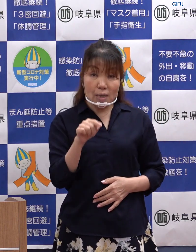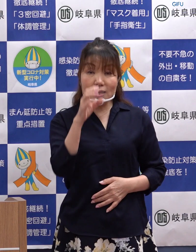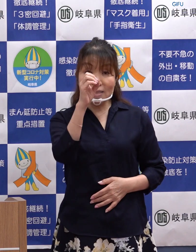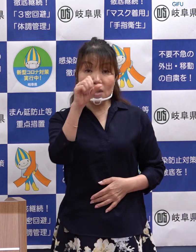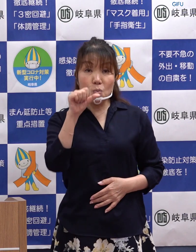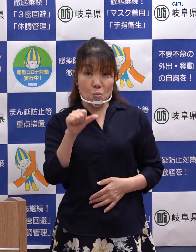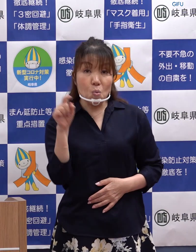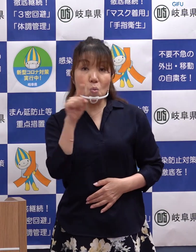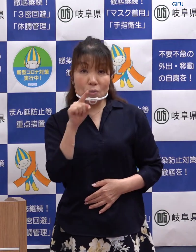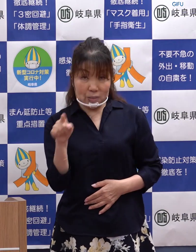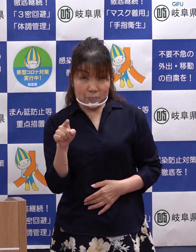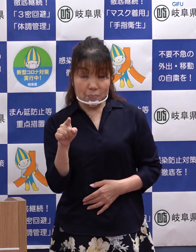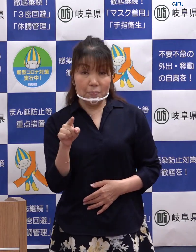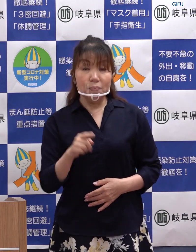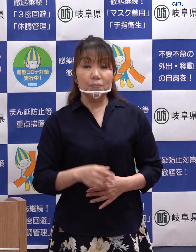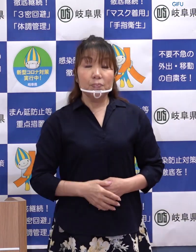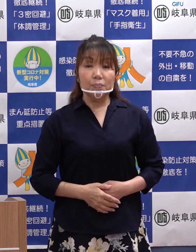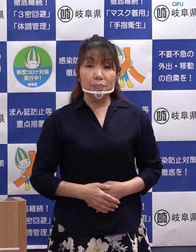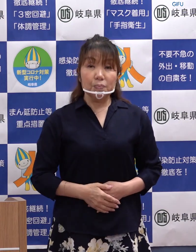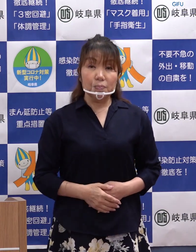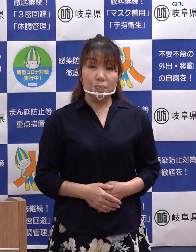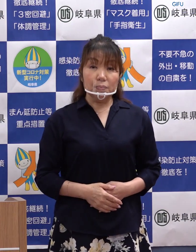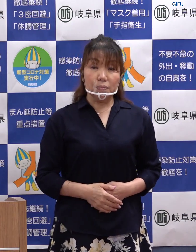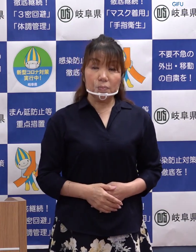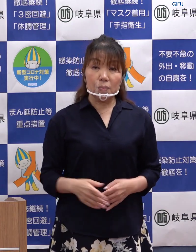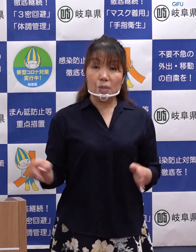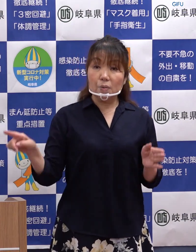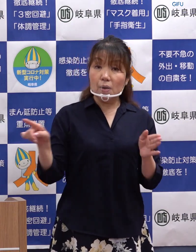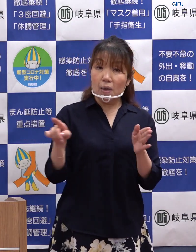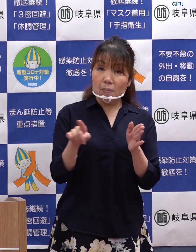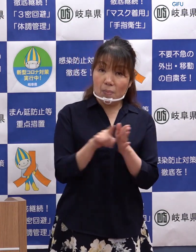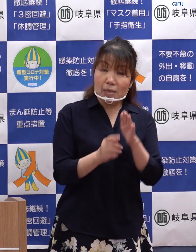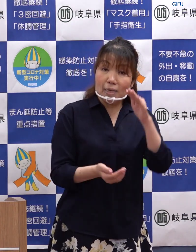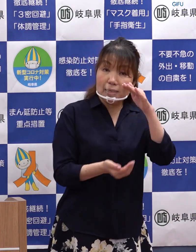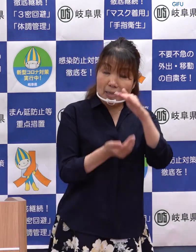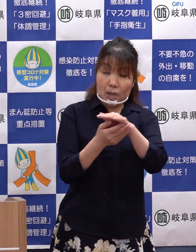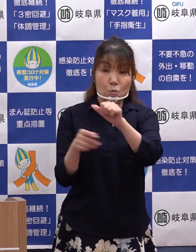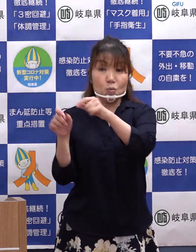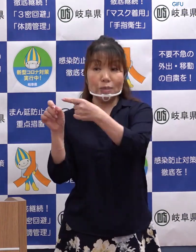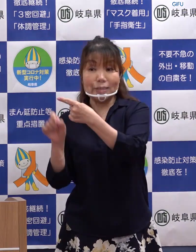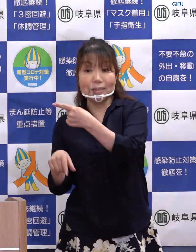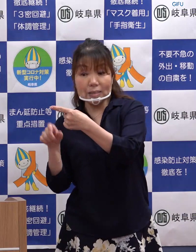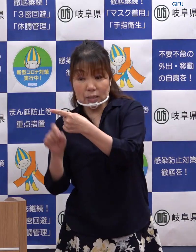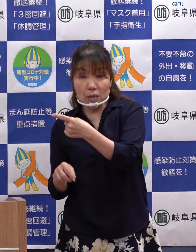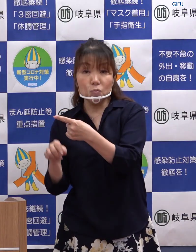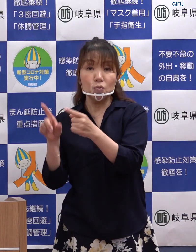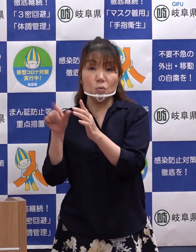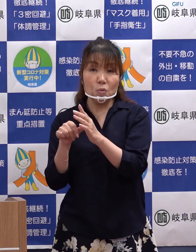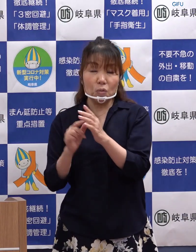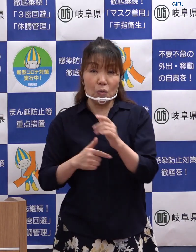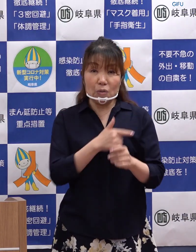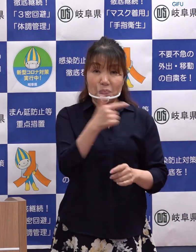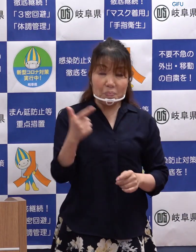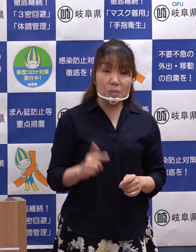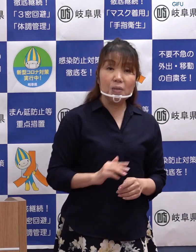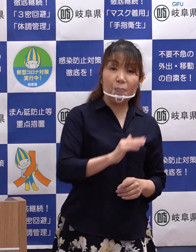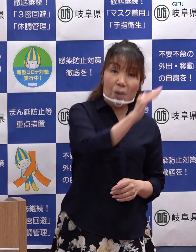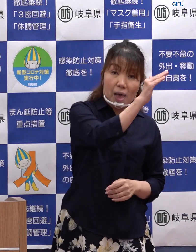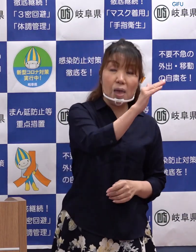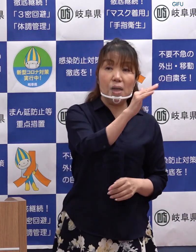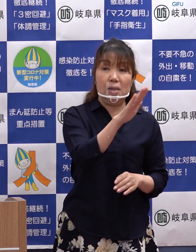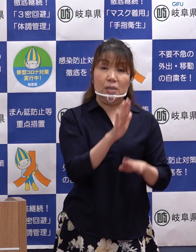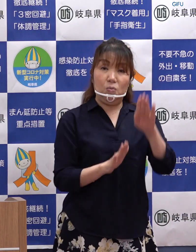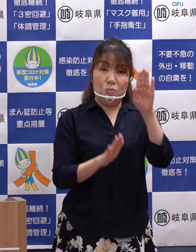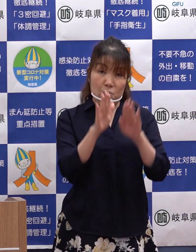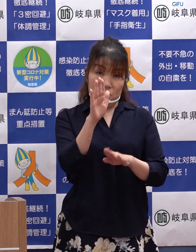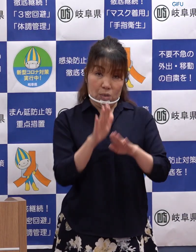45.05 人ということで、過去最高の1月のこの水準をはるかに上回った、こういう突出した姿